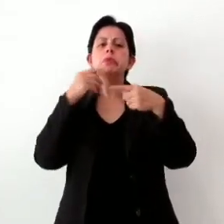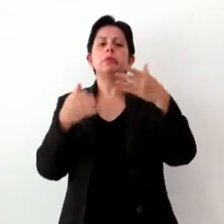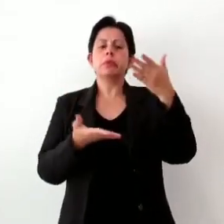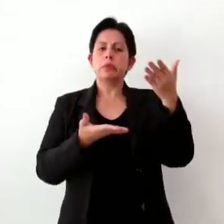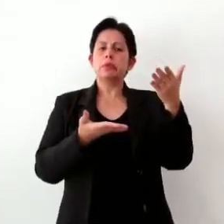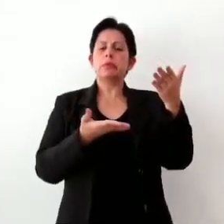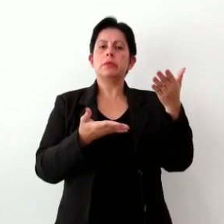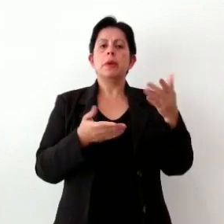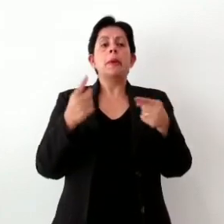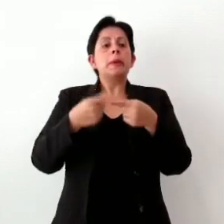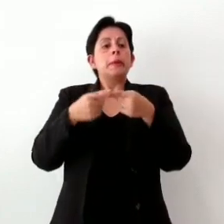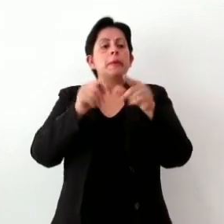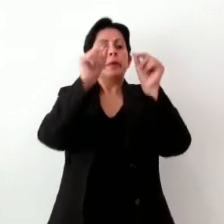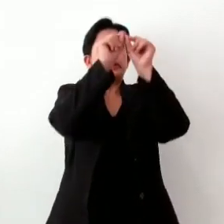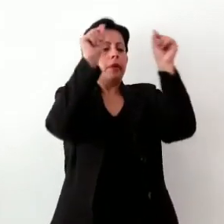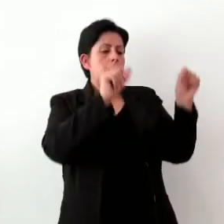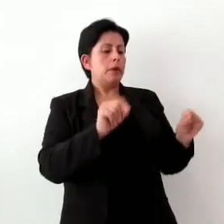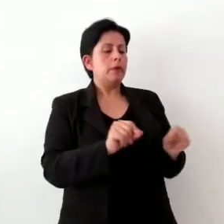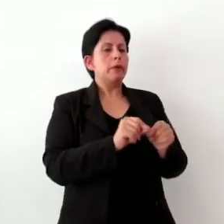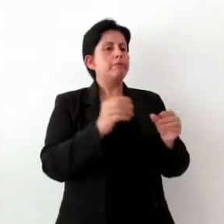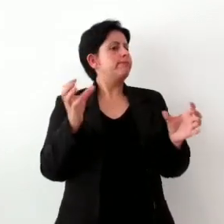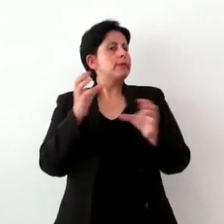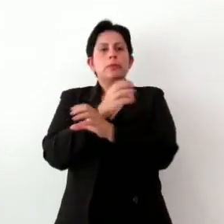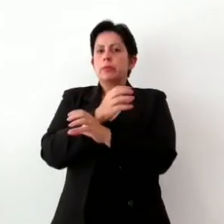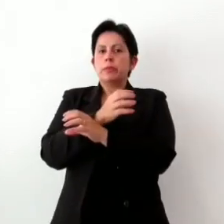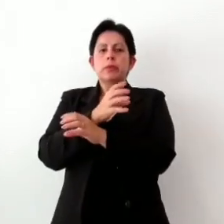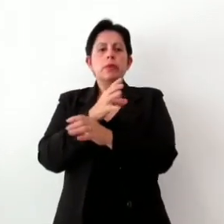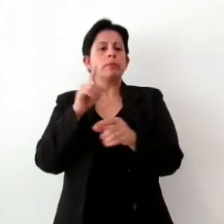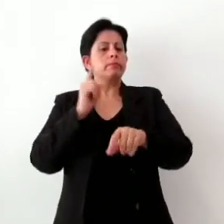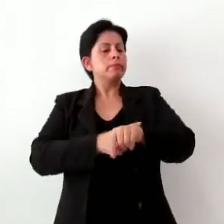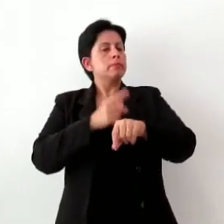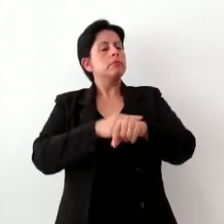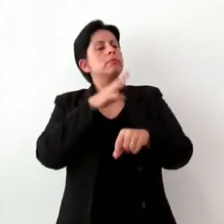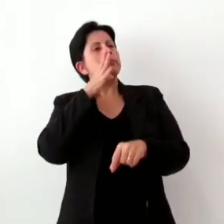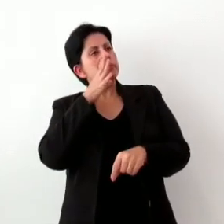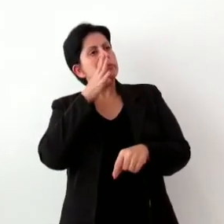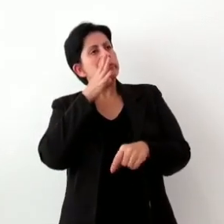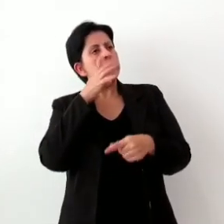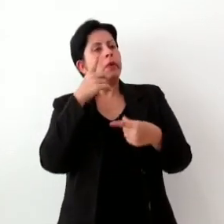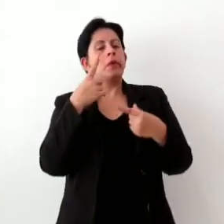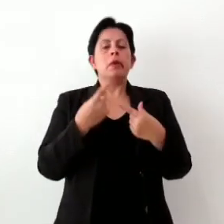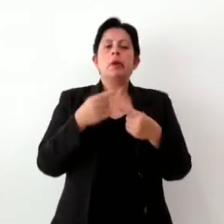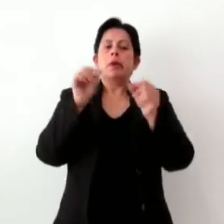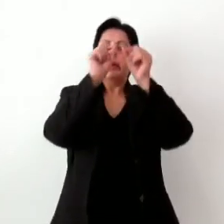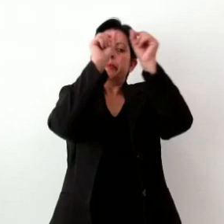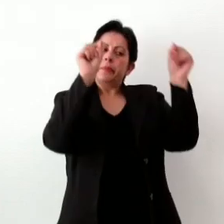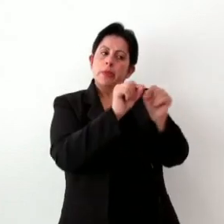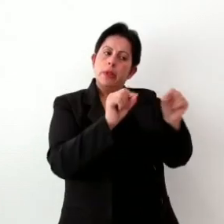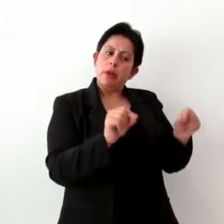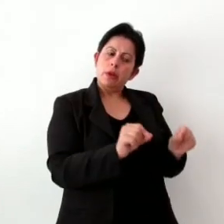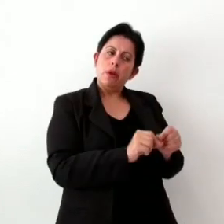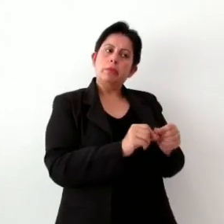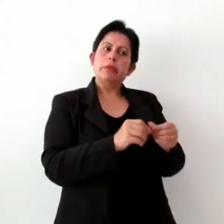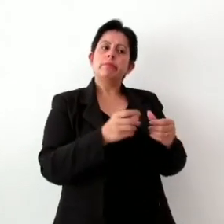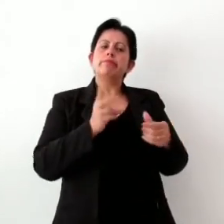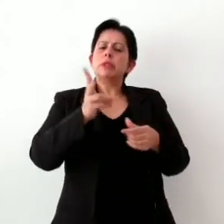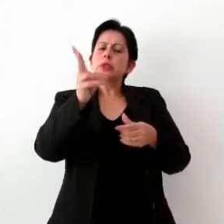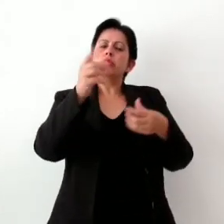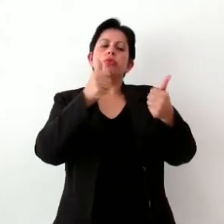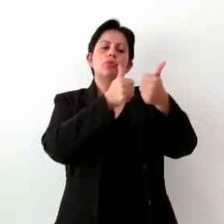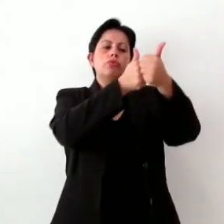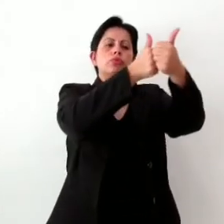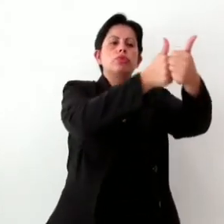ela não se completa no momento da fruição, né? No momento da contemplação. A obra ela segue junto com o público,